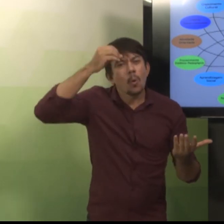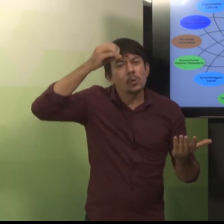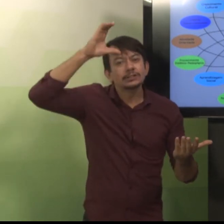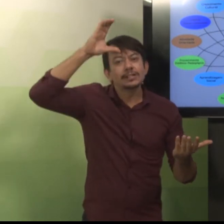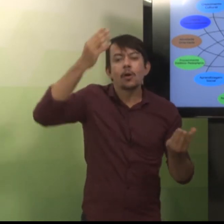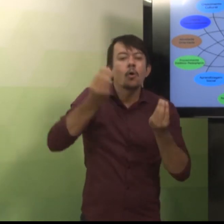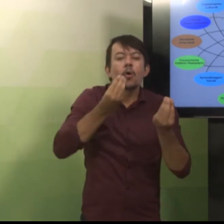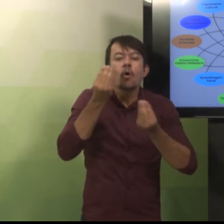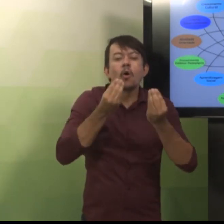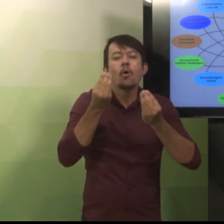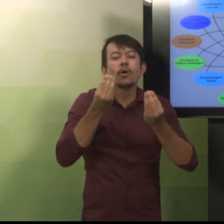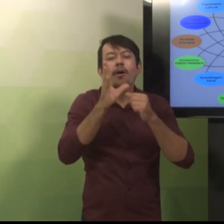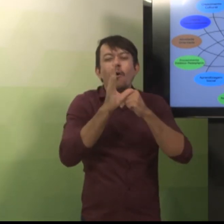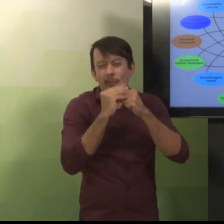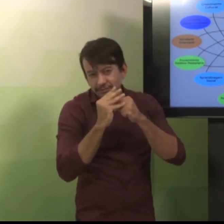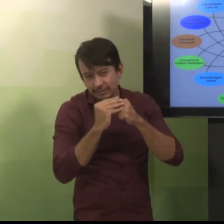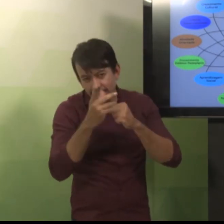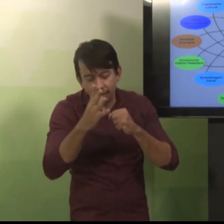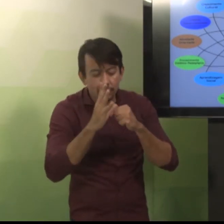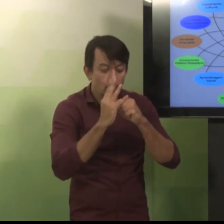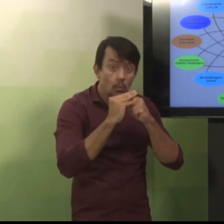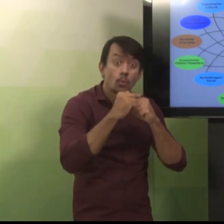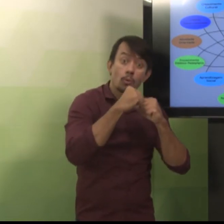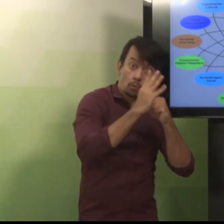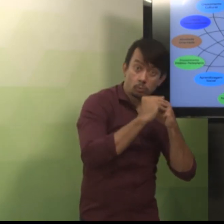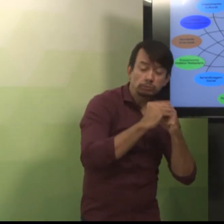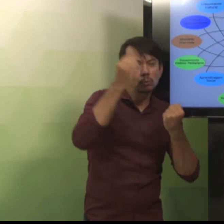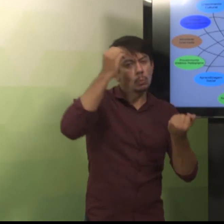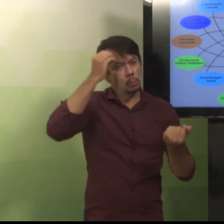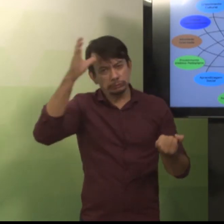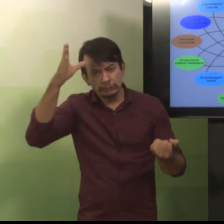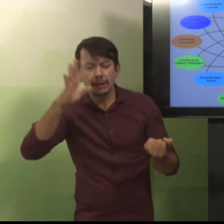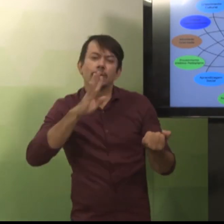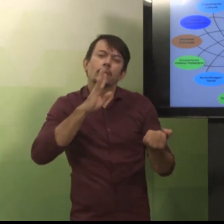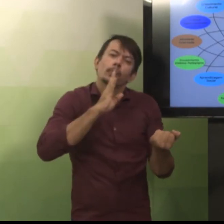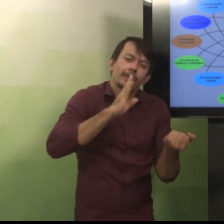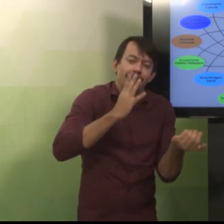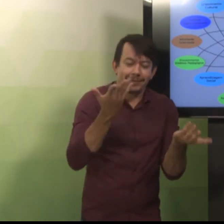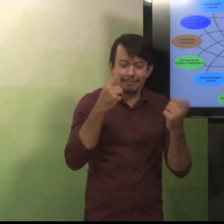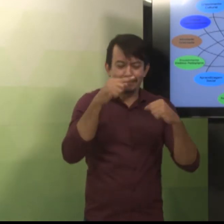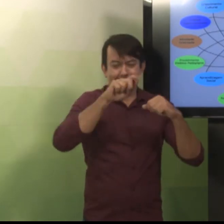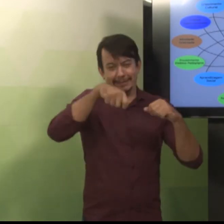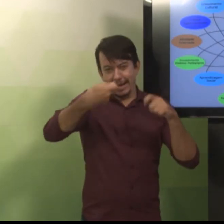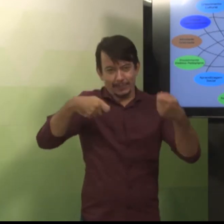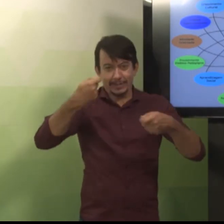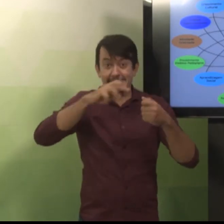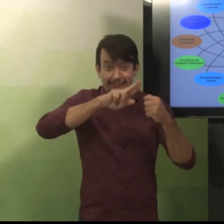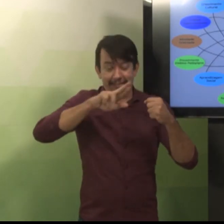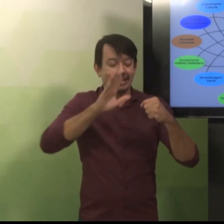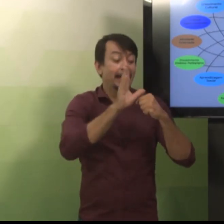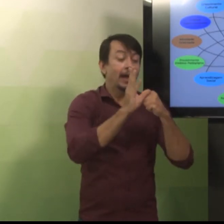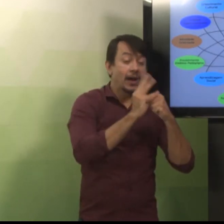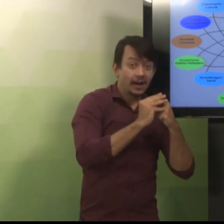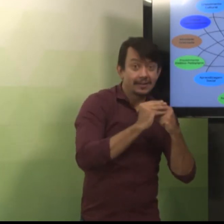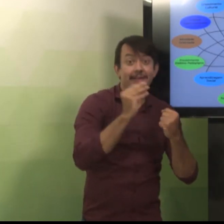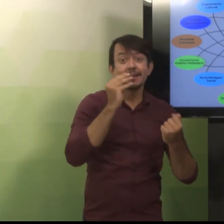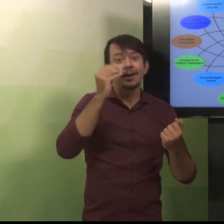Então, vocês estão aprendendo, adquirindo conhecimento, ampliando esses conhecimentos. Temos vários sinais